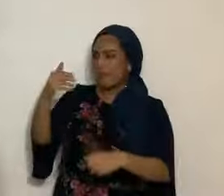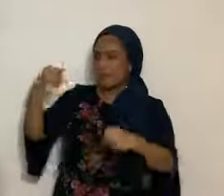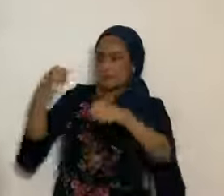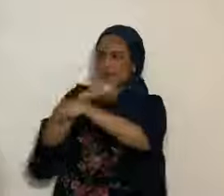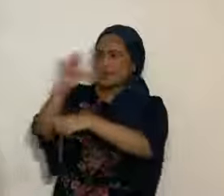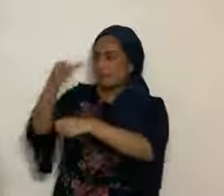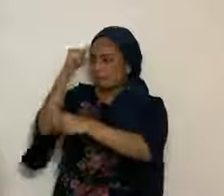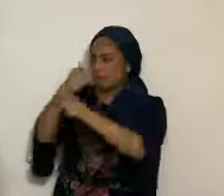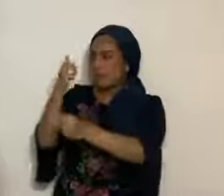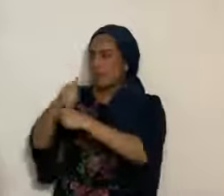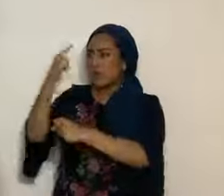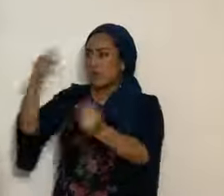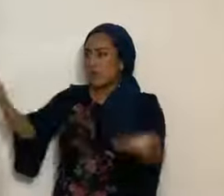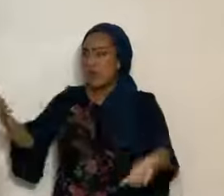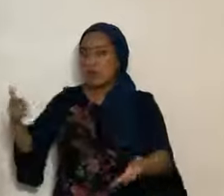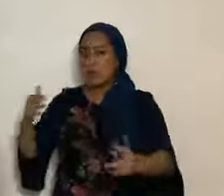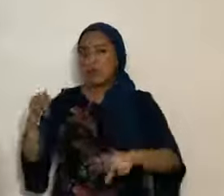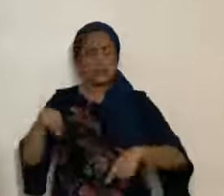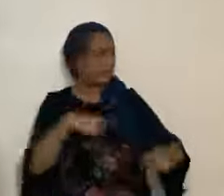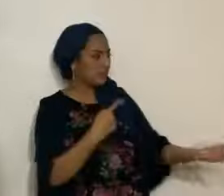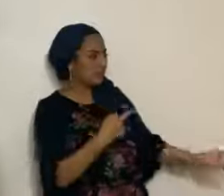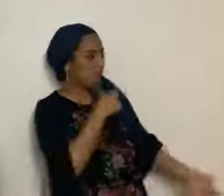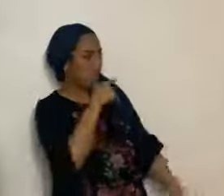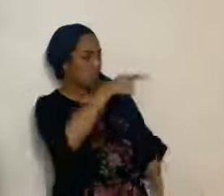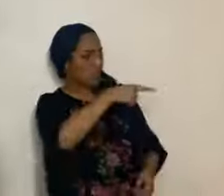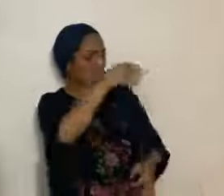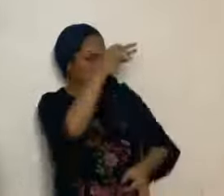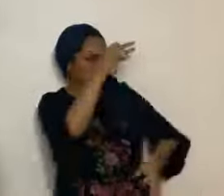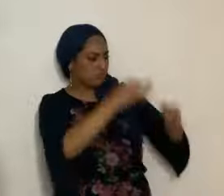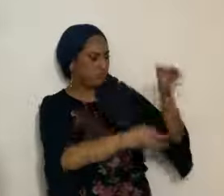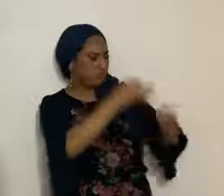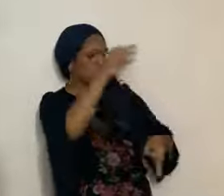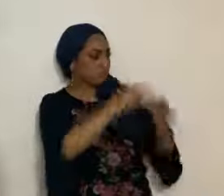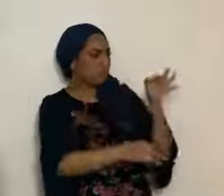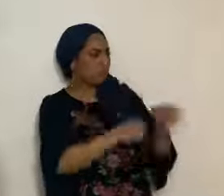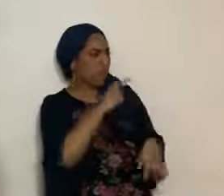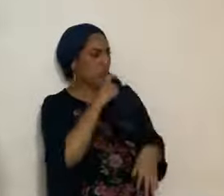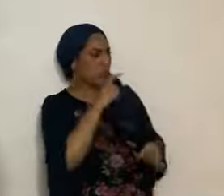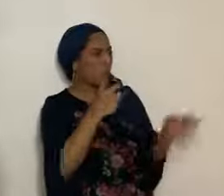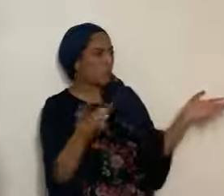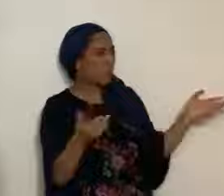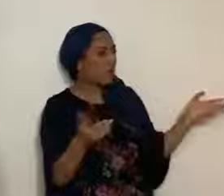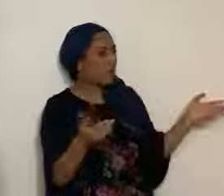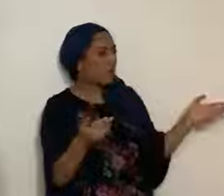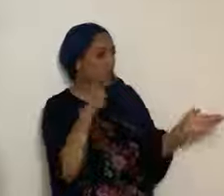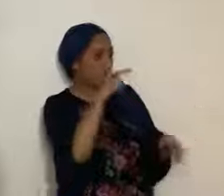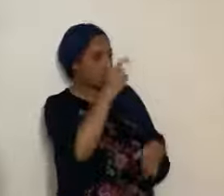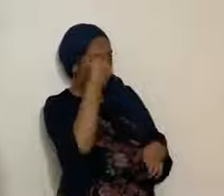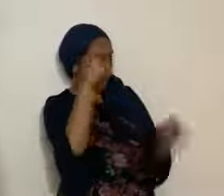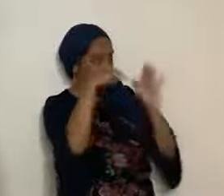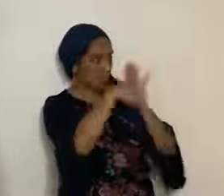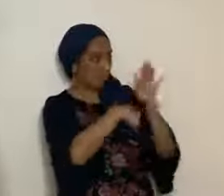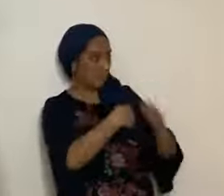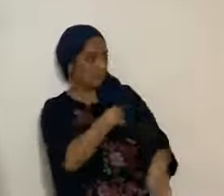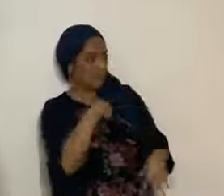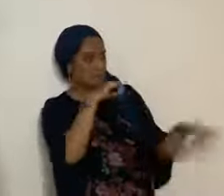prójimo? Y él respondió: ¿quién te ha puesto a ti por príncipe y juez sobre nosotros? ¿Piensas matarme como mataste al